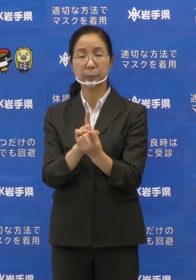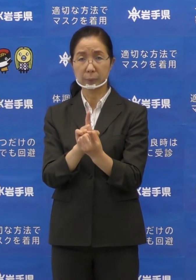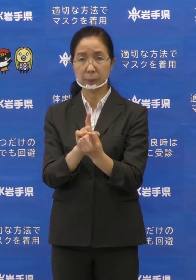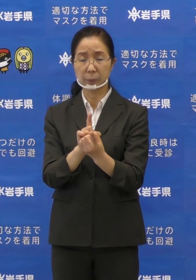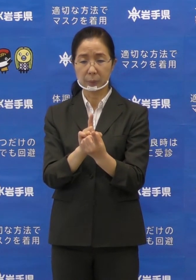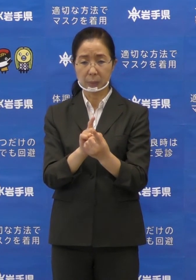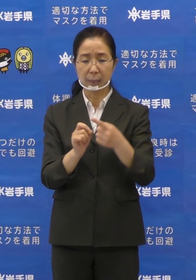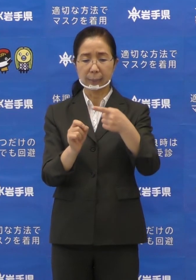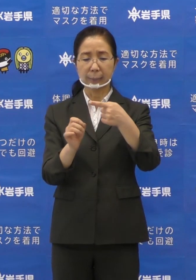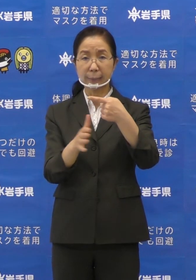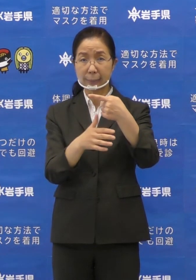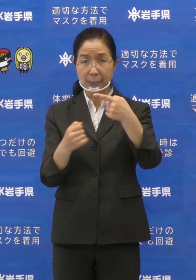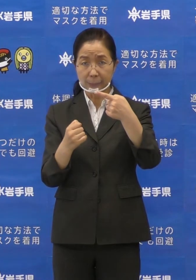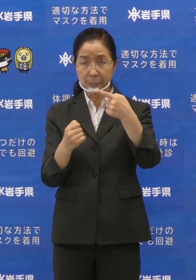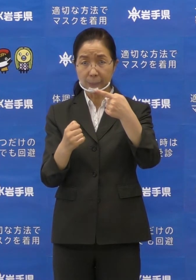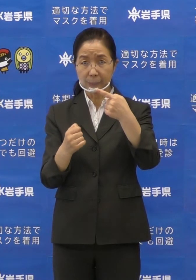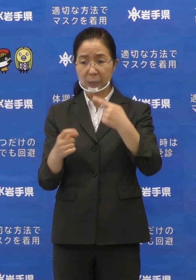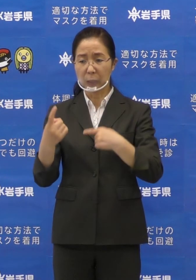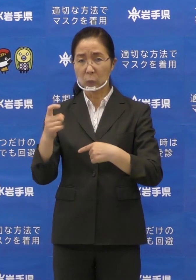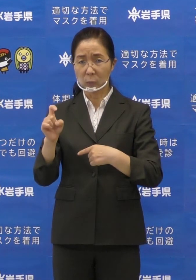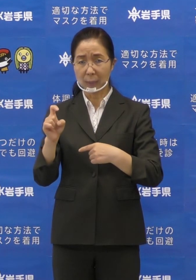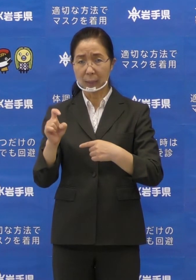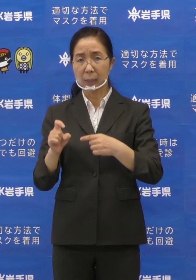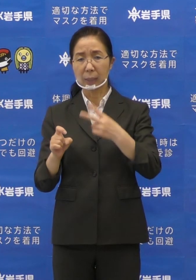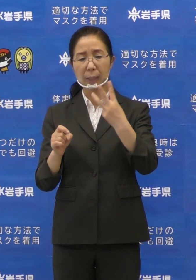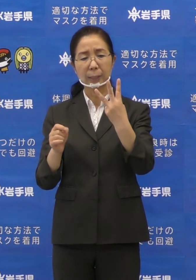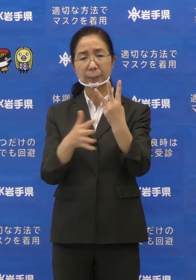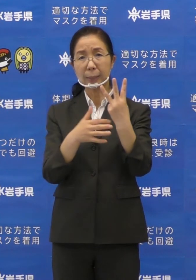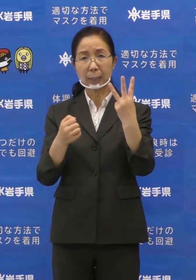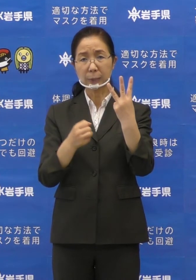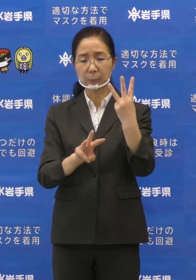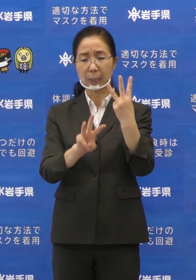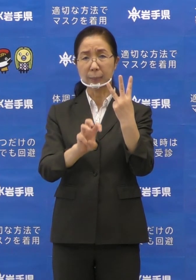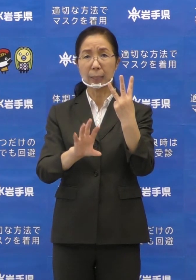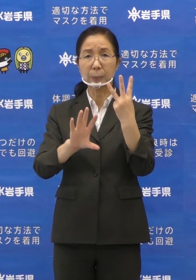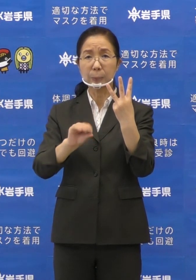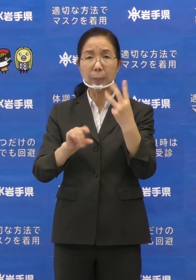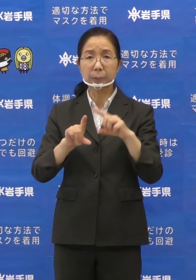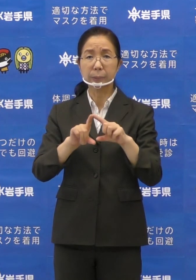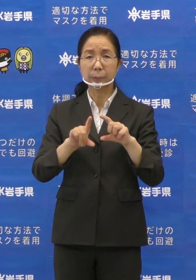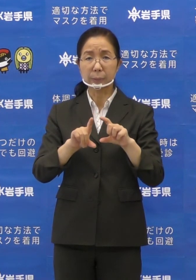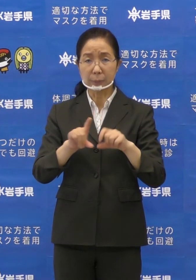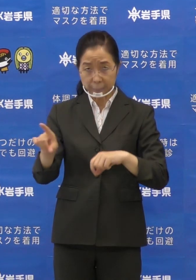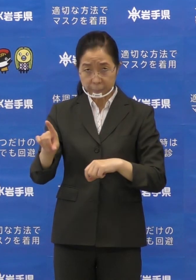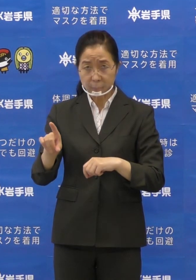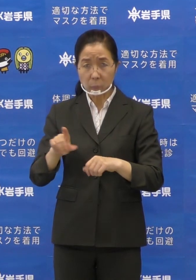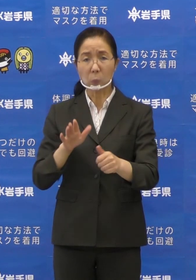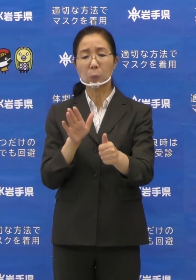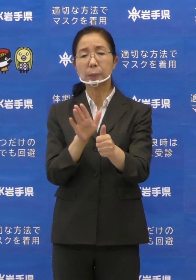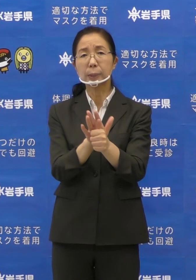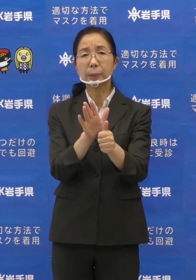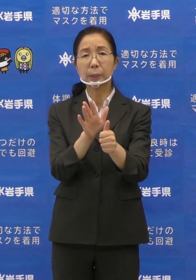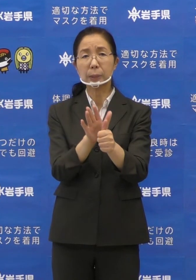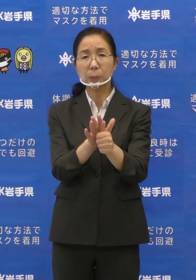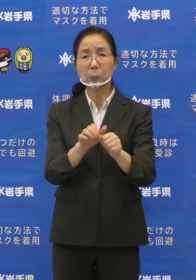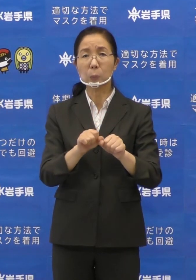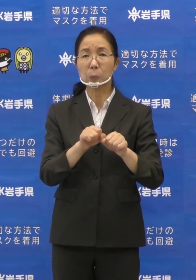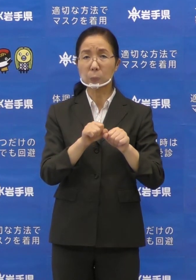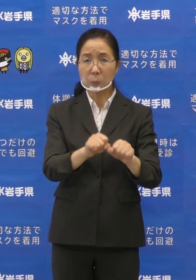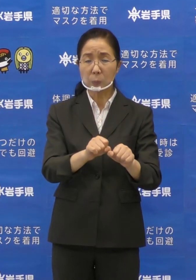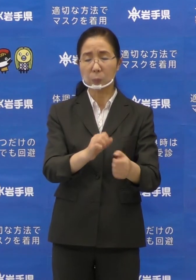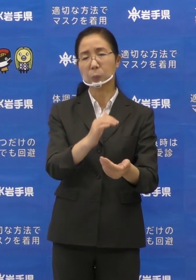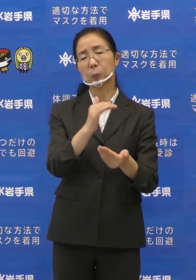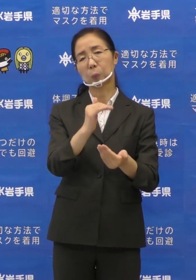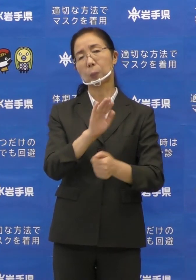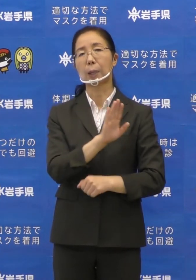月10万円、3ヶ月で30万円、そういう、支援を行うということが